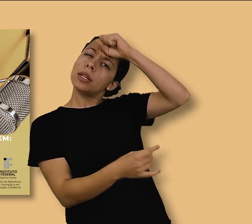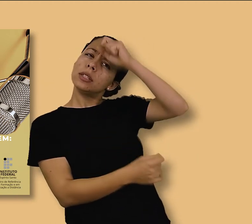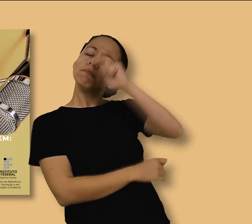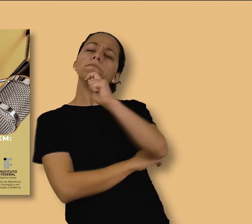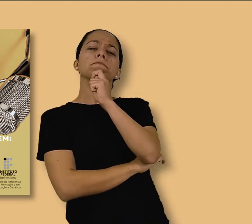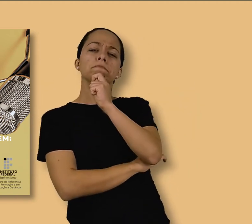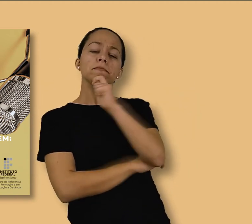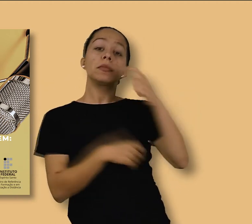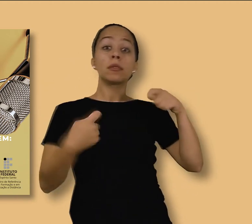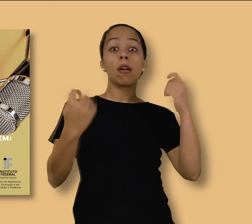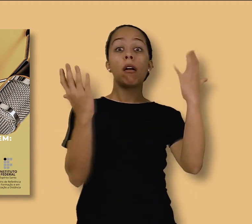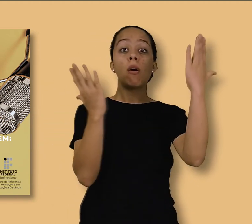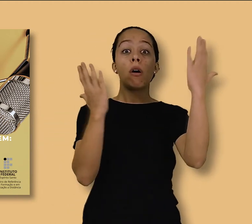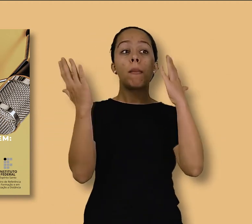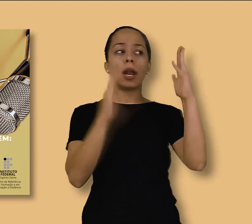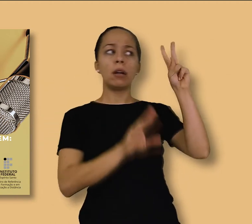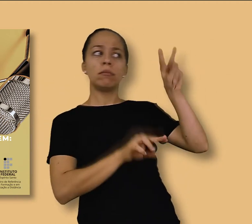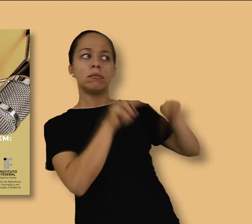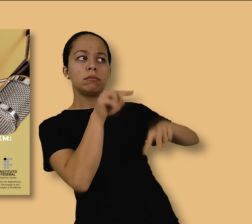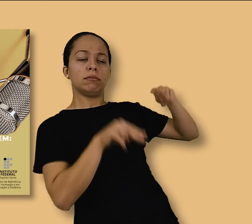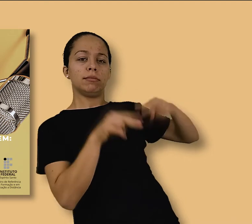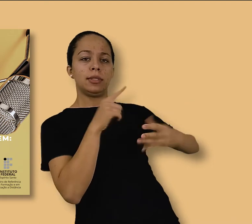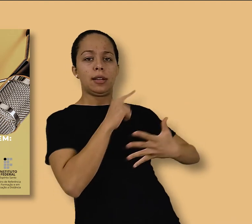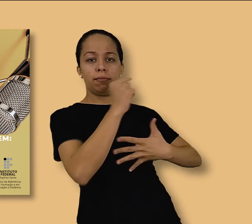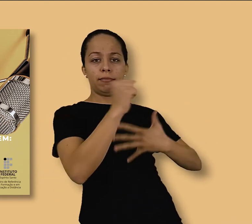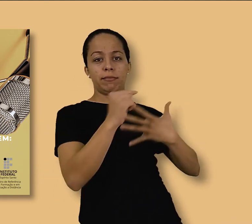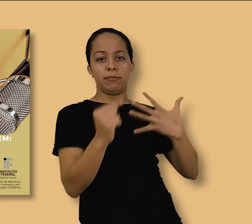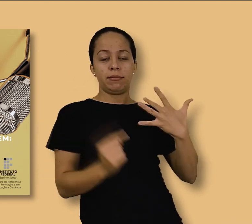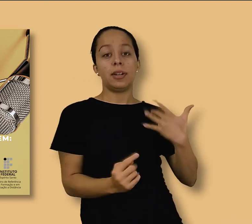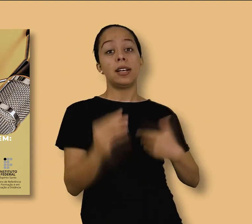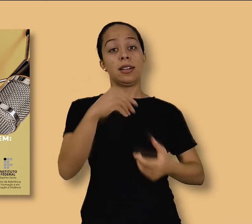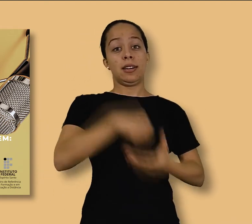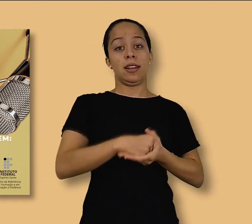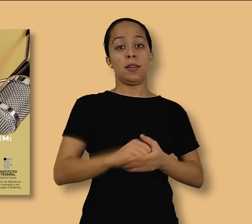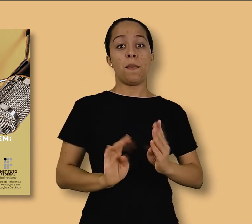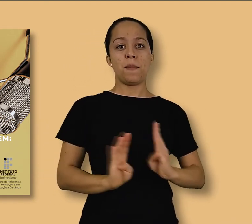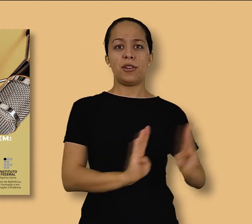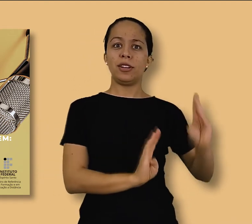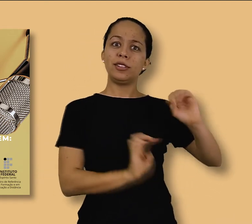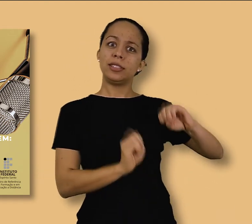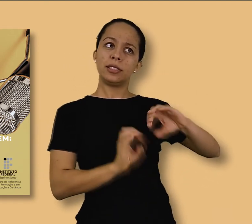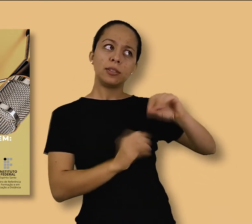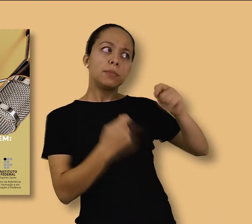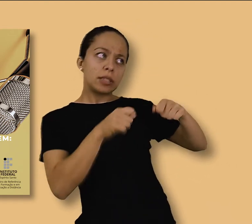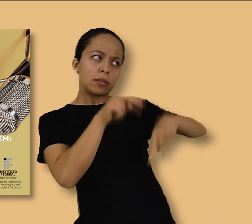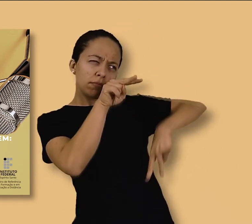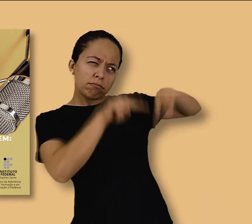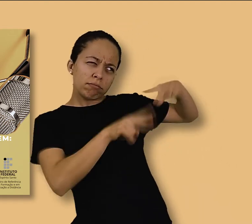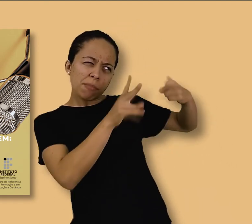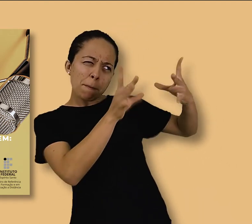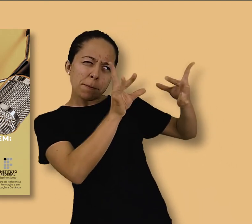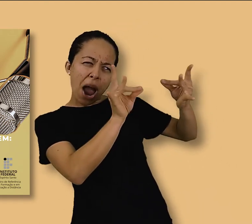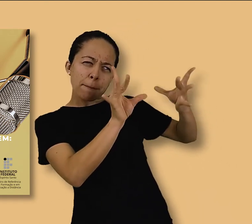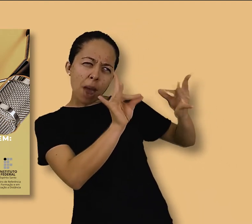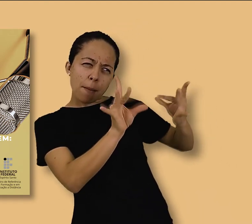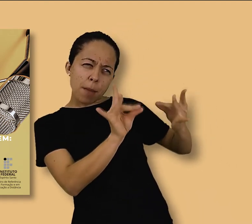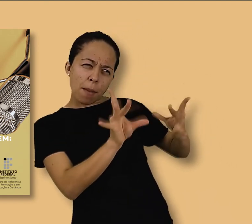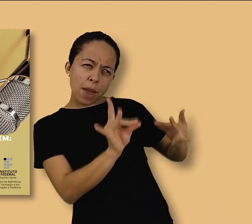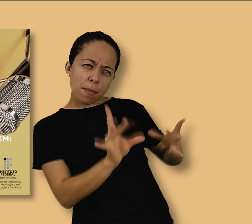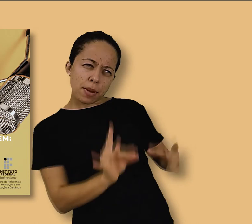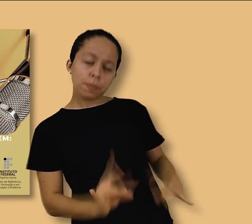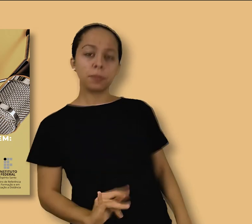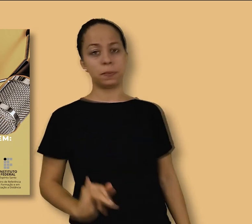esse esse jogo de variáveis que estão presentes no processo de ensino de ensino e aprendizagem